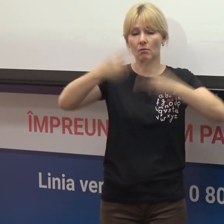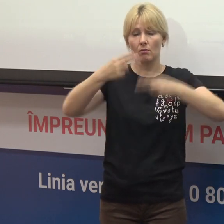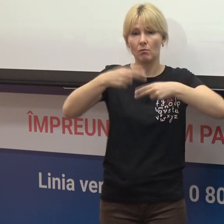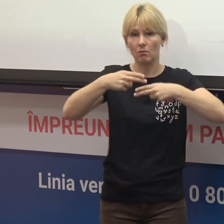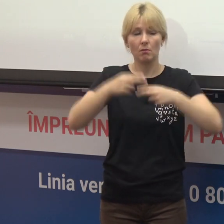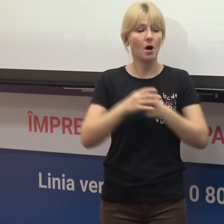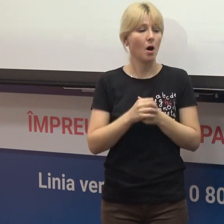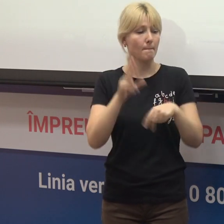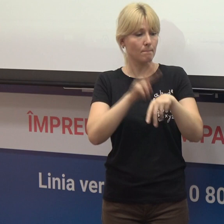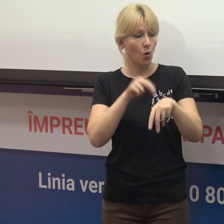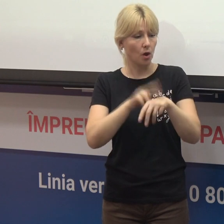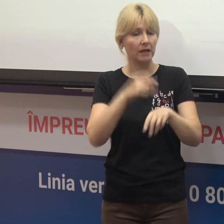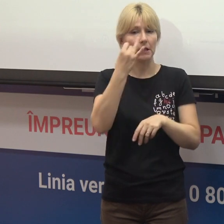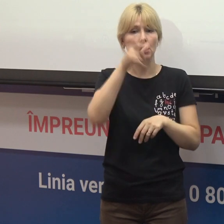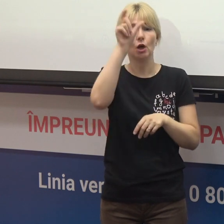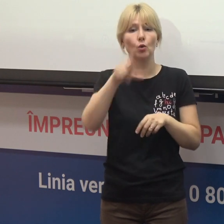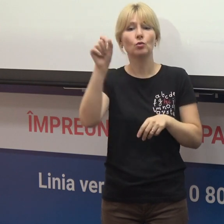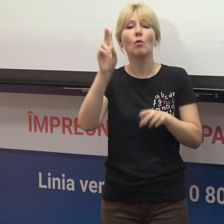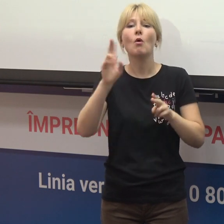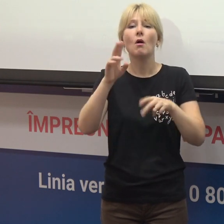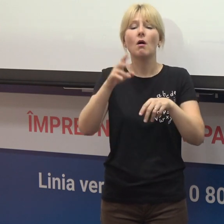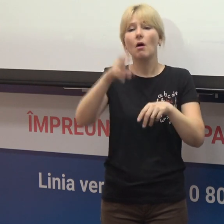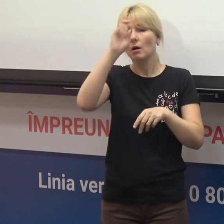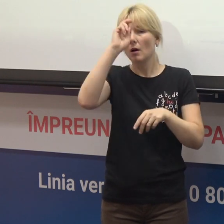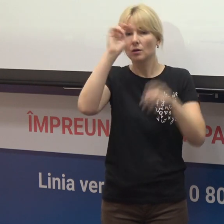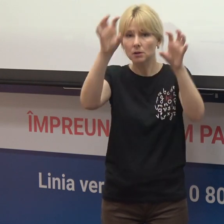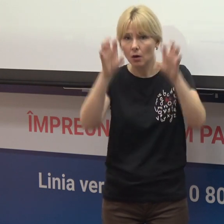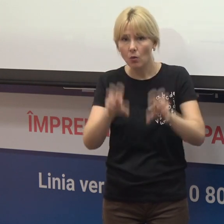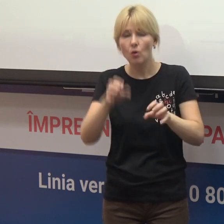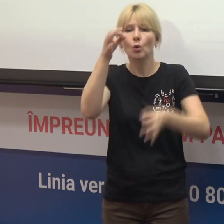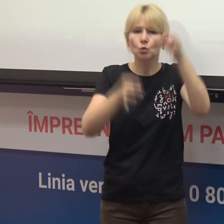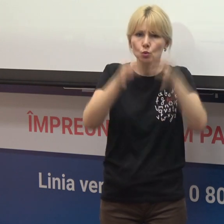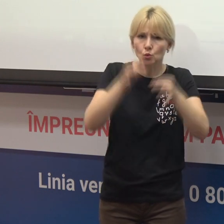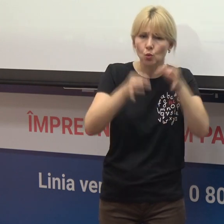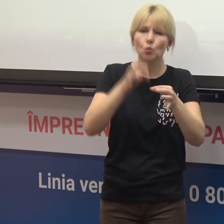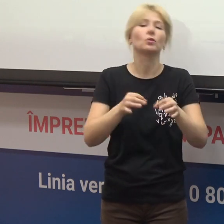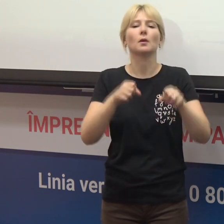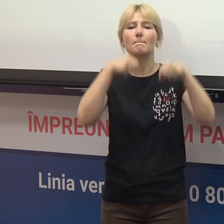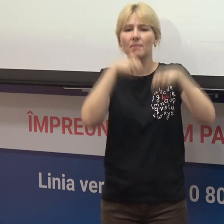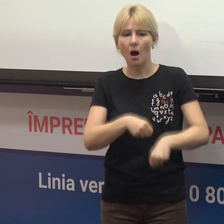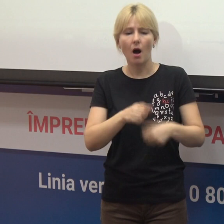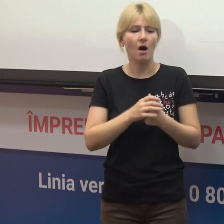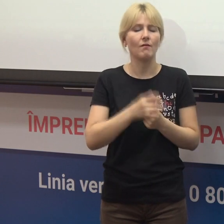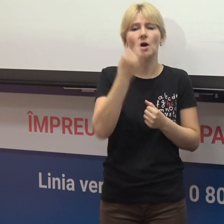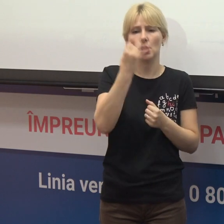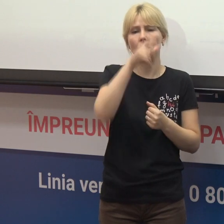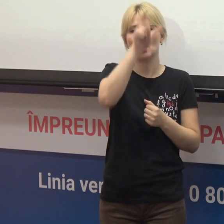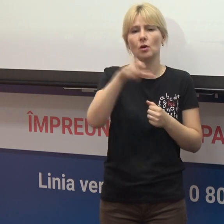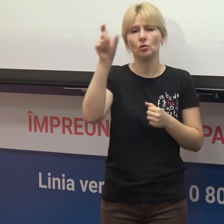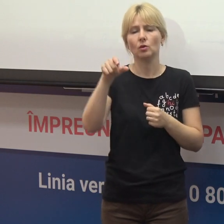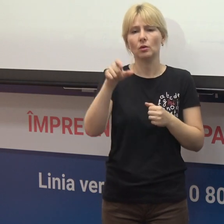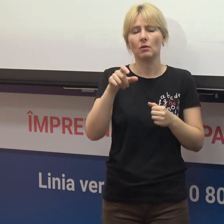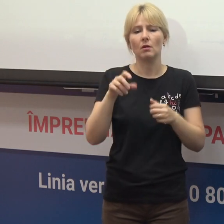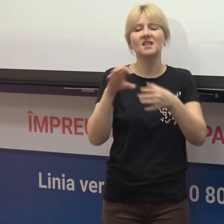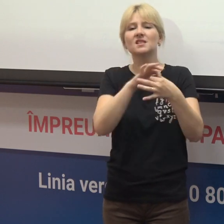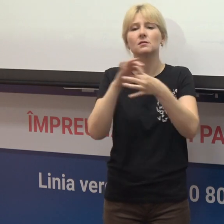Deci persoanele care sunt citate de instanțele de judecată, organele de drept din Republica Moldova, precum și reprezentanții lor legali, fapt dovedit